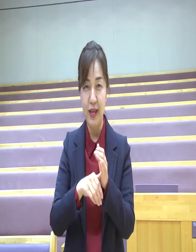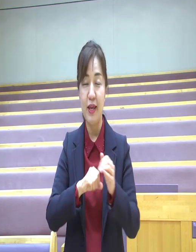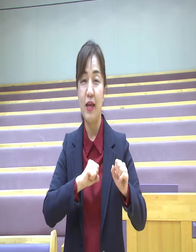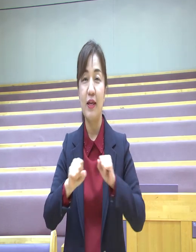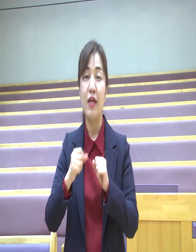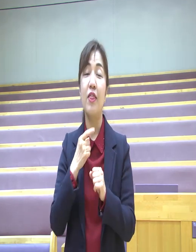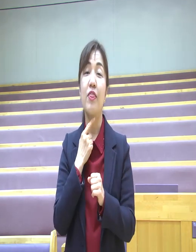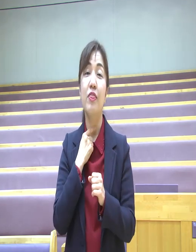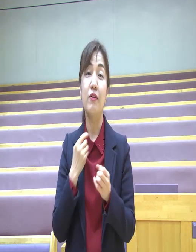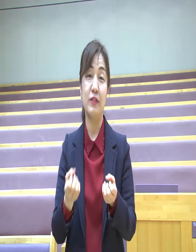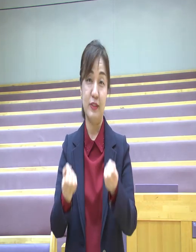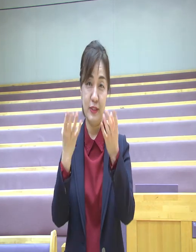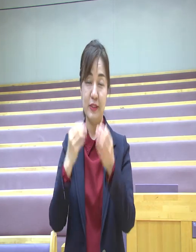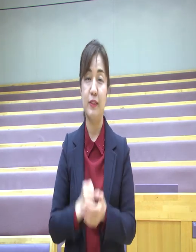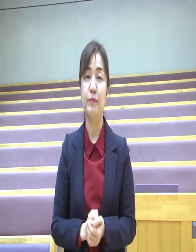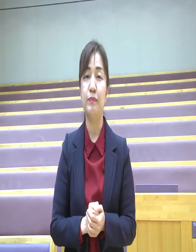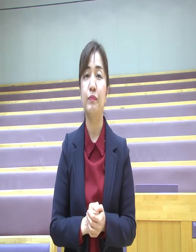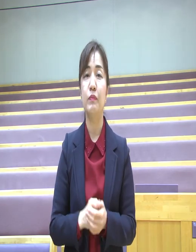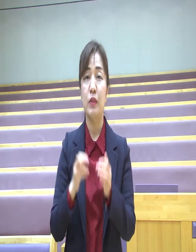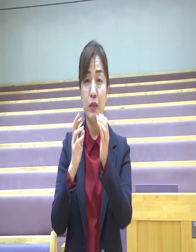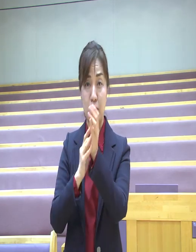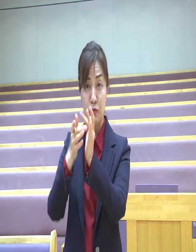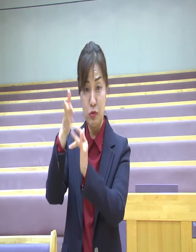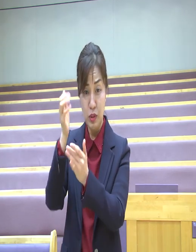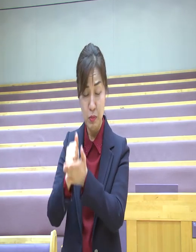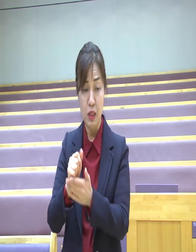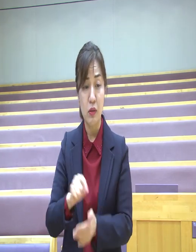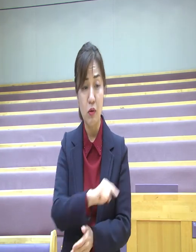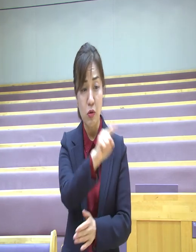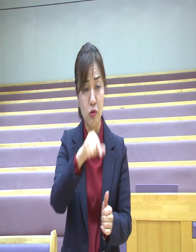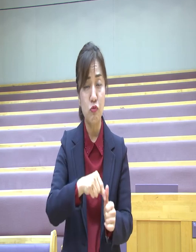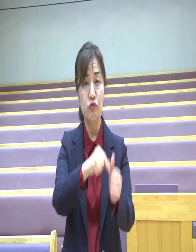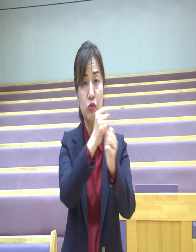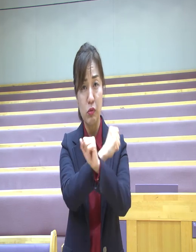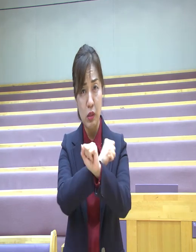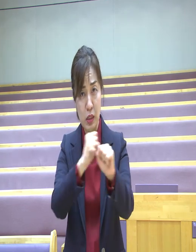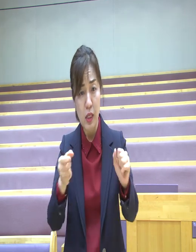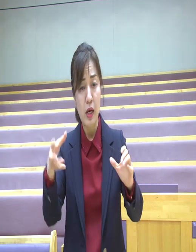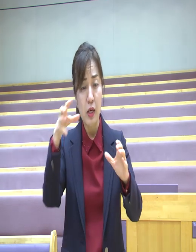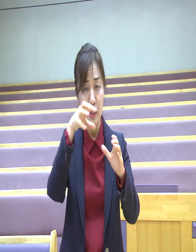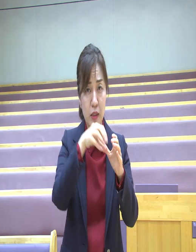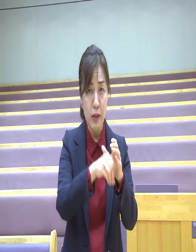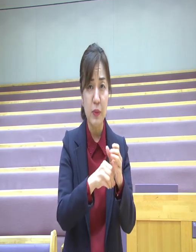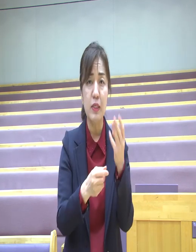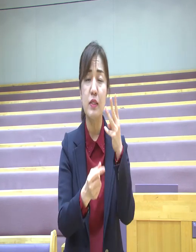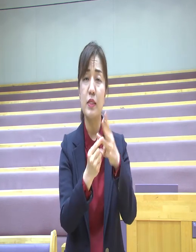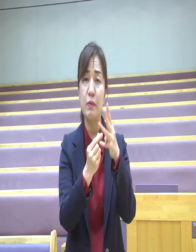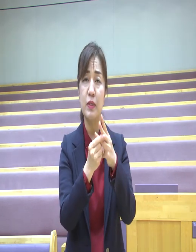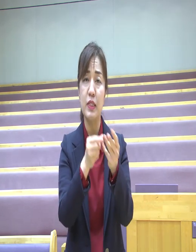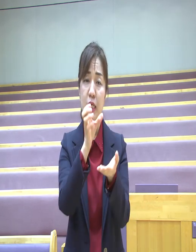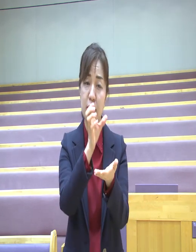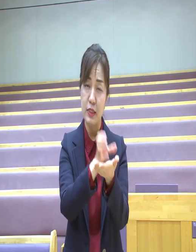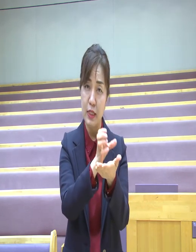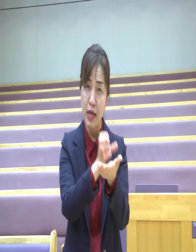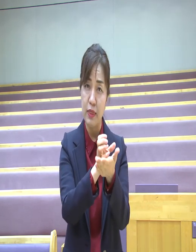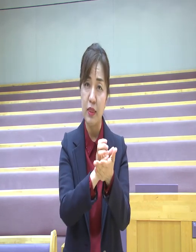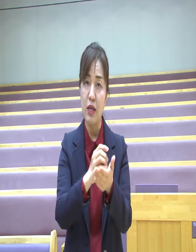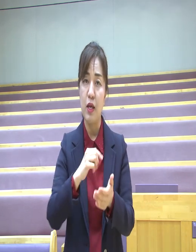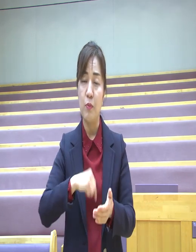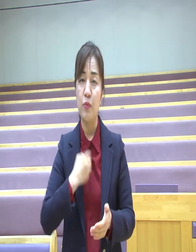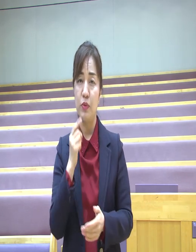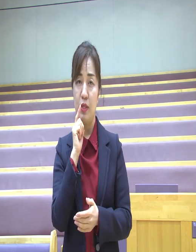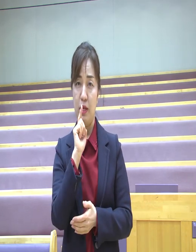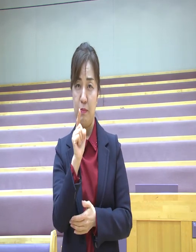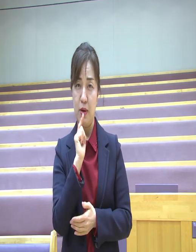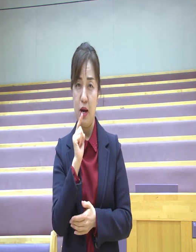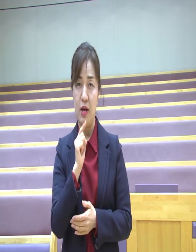의식이었습니다. 예수님께서 이 과정에서 내가 너를 구속할 것이다라는 의미를 담긴 세 번째 잔과